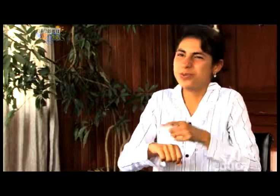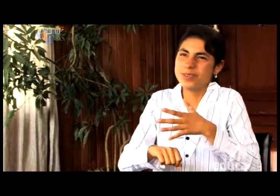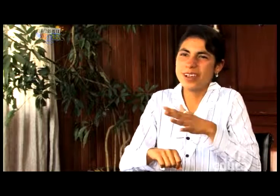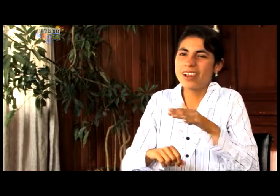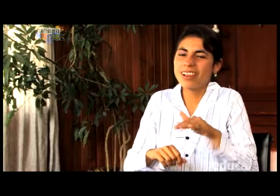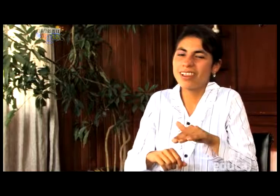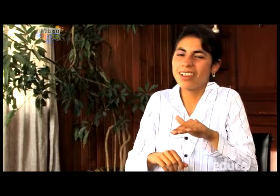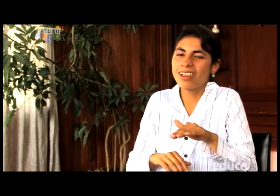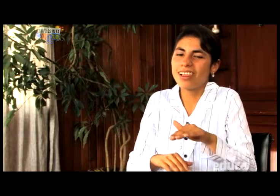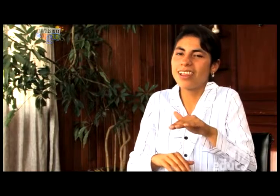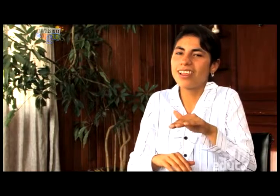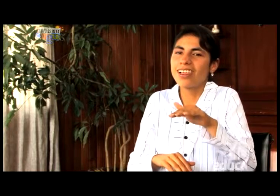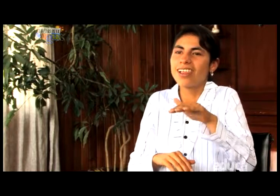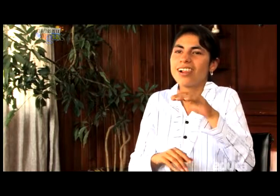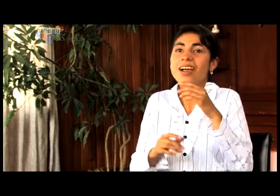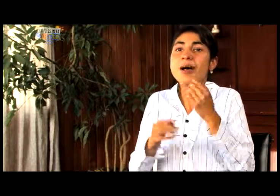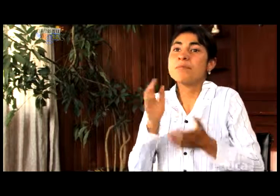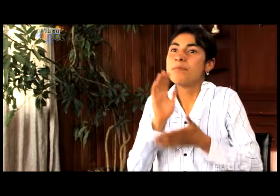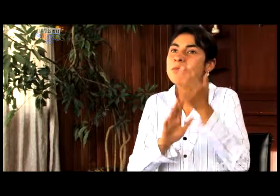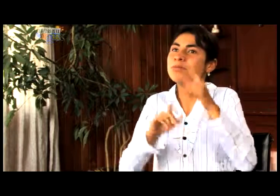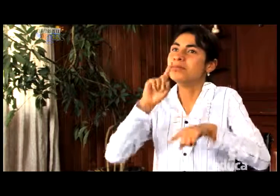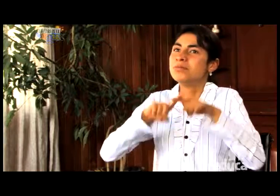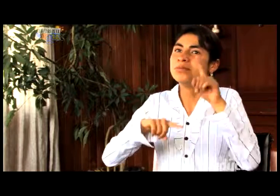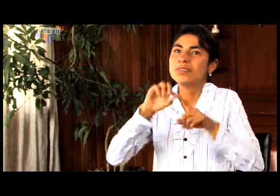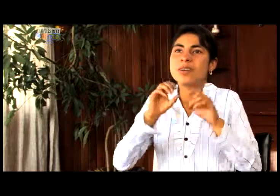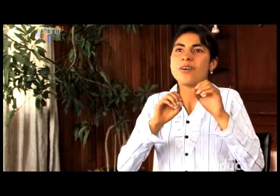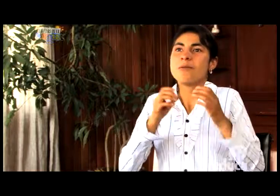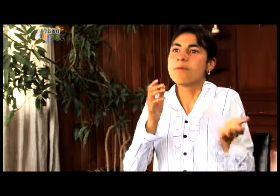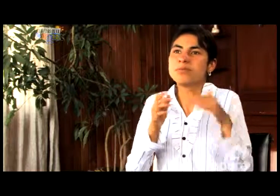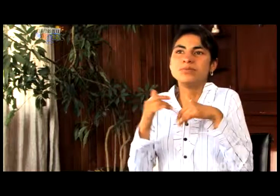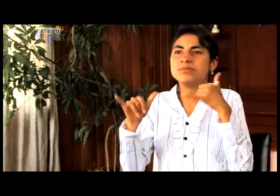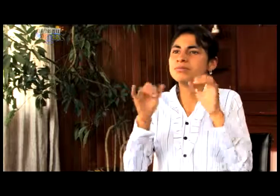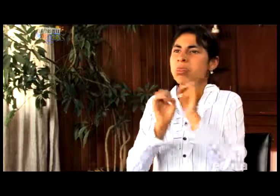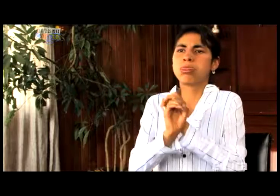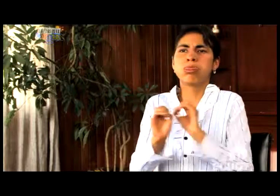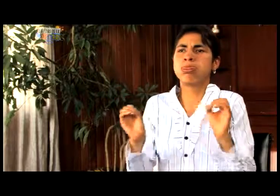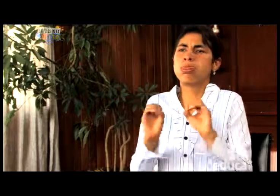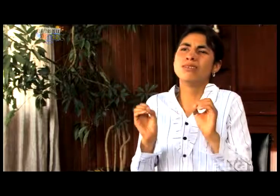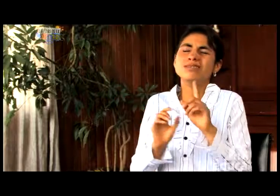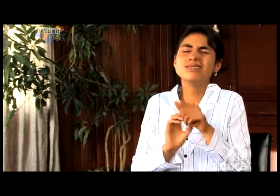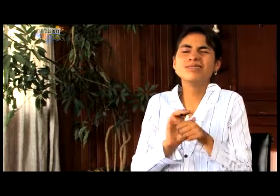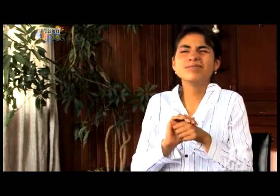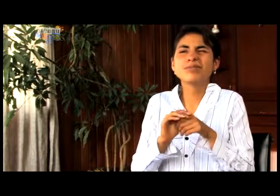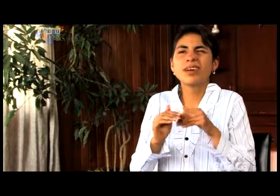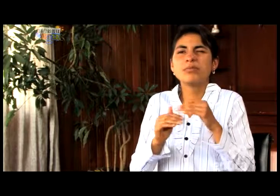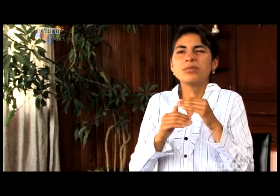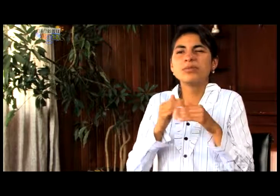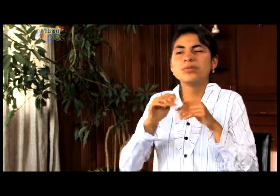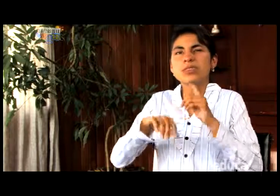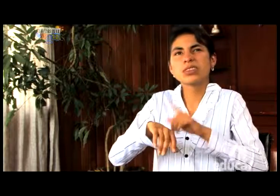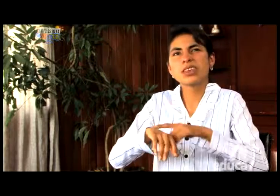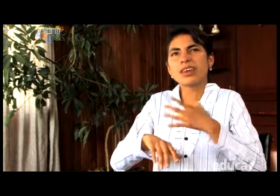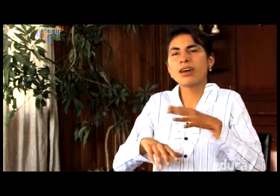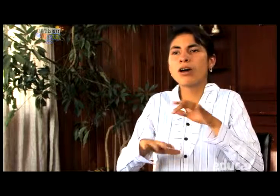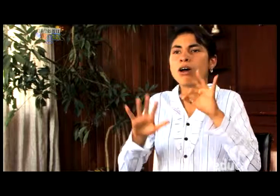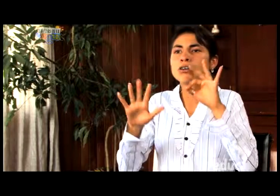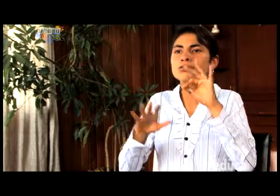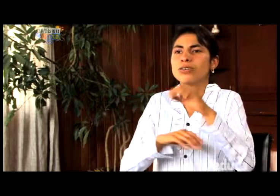afuera. Vivía encerrada y así fue pasando el tiempo. Fui creciendo así hasta los 8 o